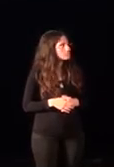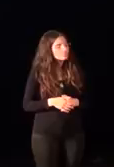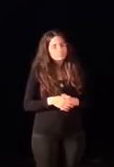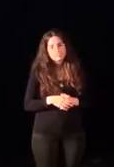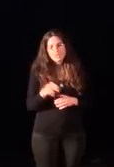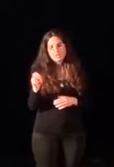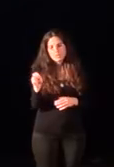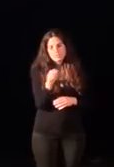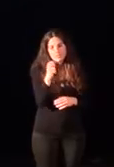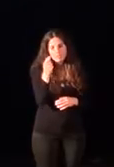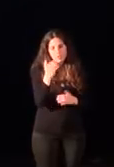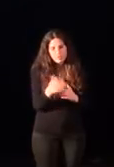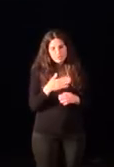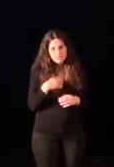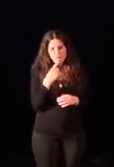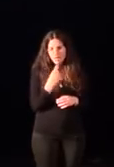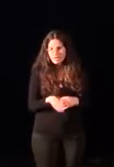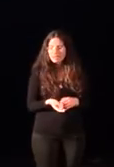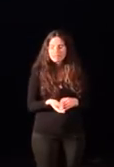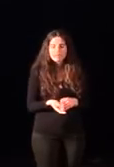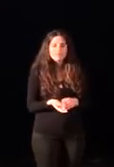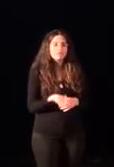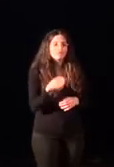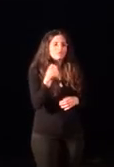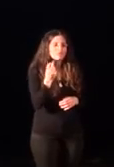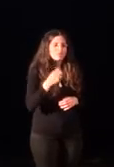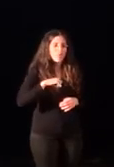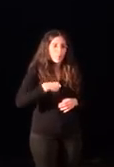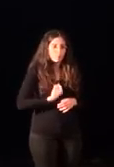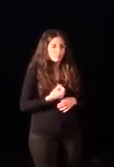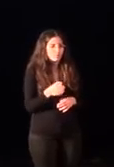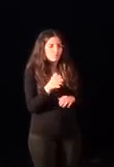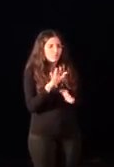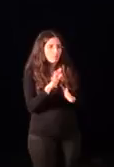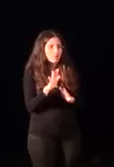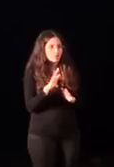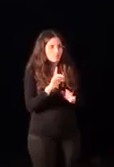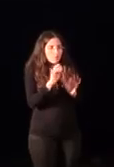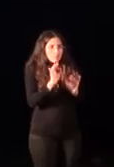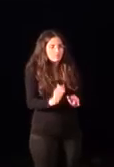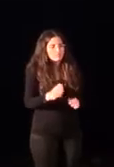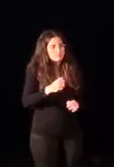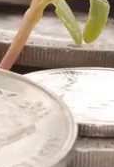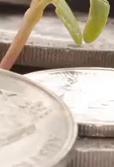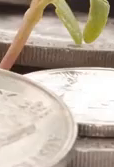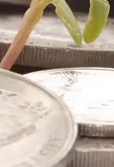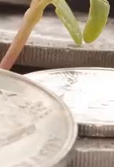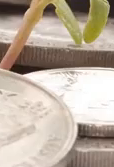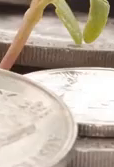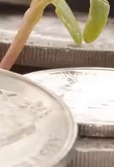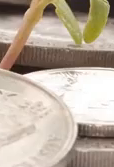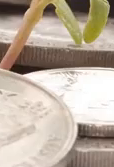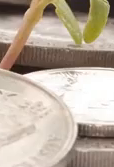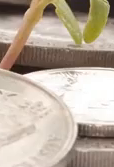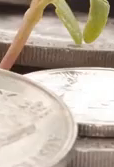נושא כמעט אחרון שרציתי לדבר עליו, זה נושא שהוא הוא קצת כאוב, זה נושא שלא באמת נעים לדבר, לדבר עליו. אני סתם